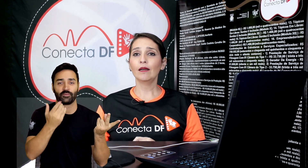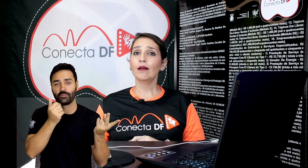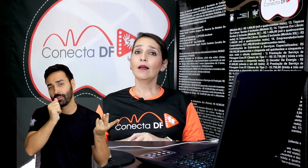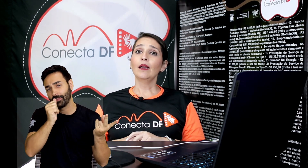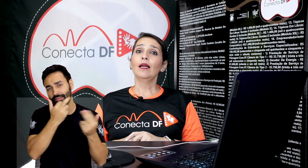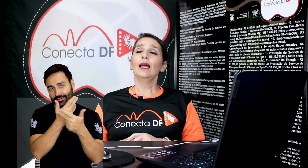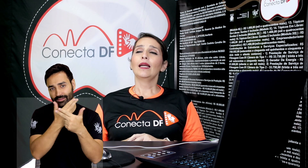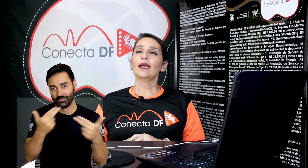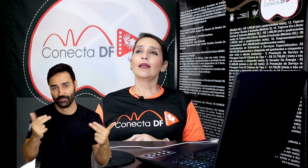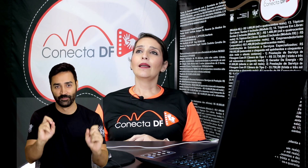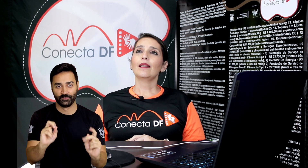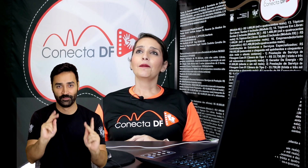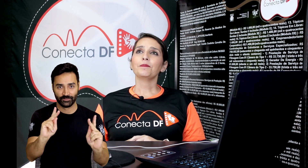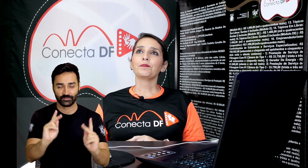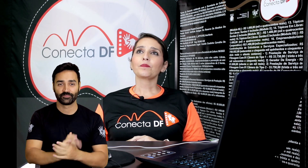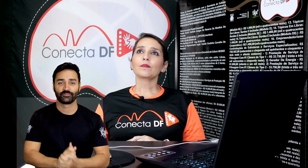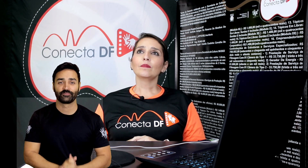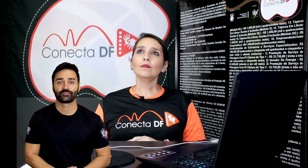mais.